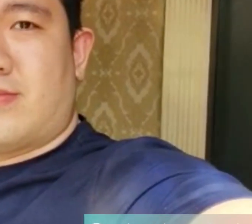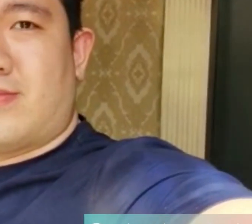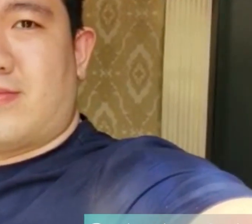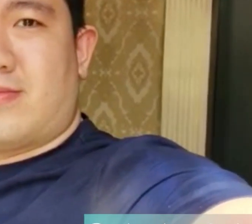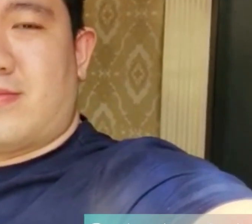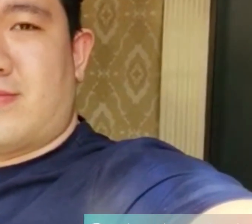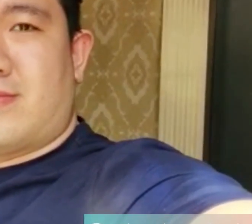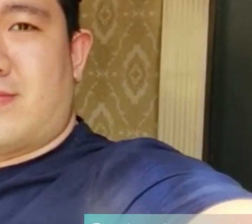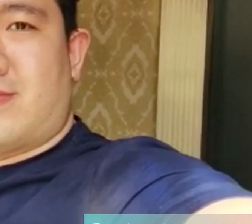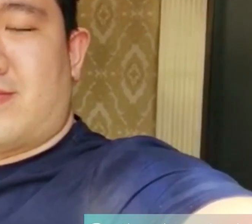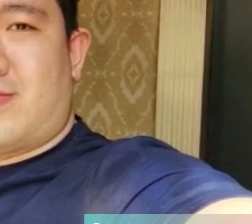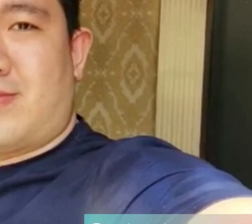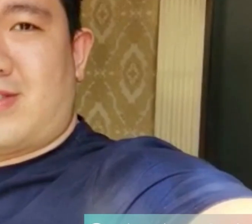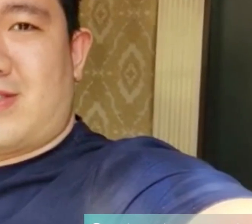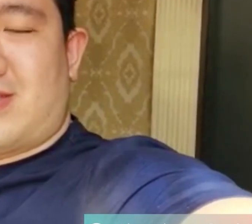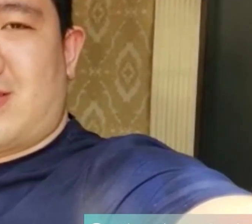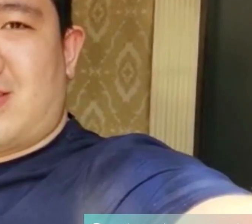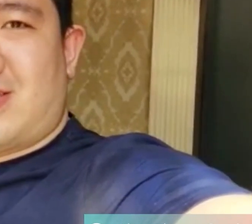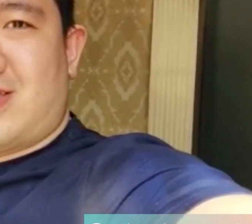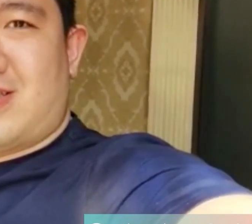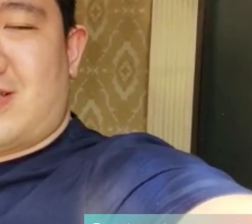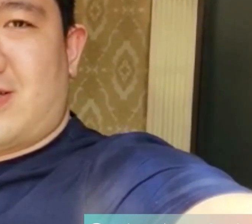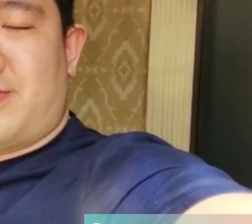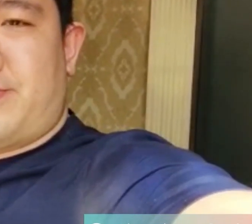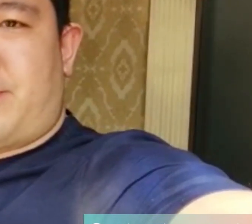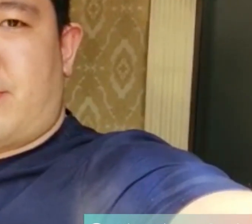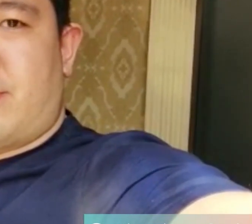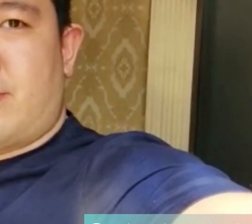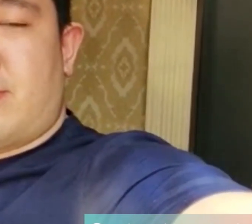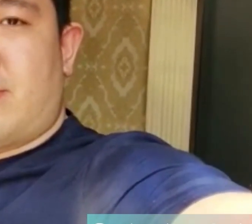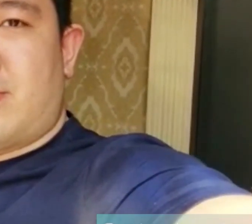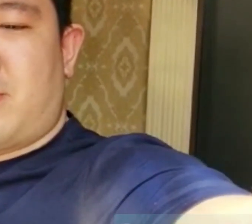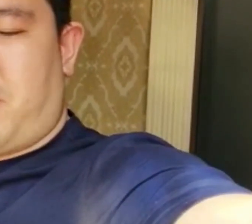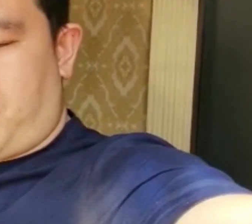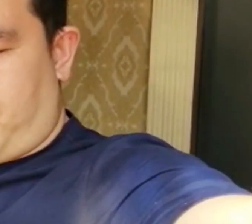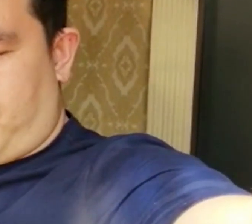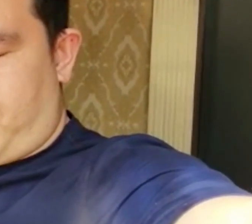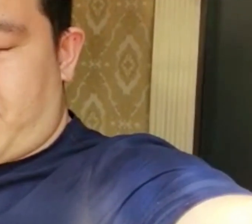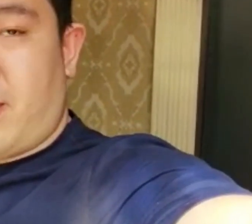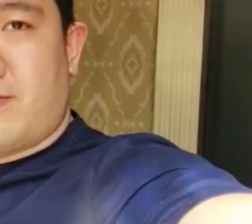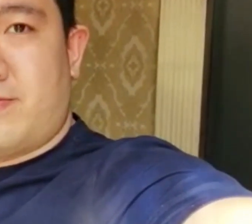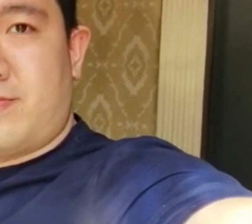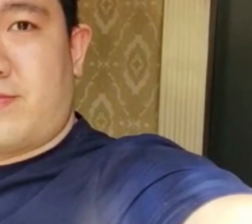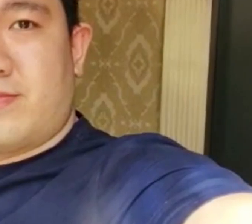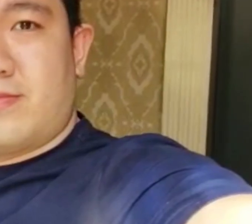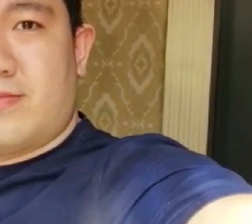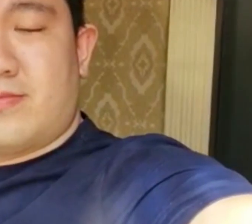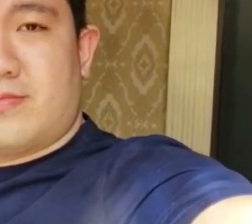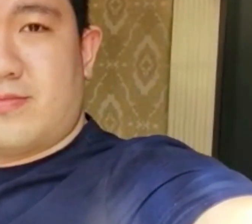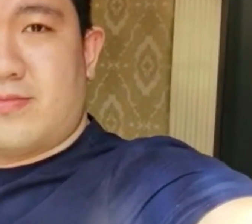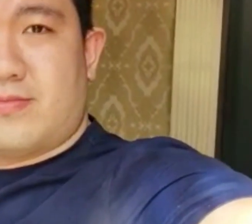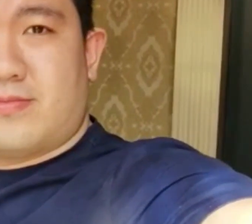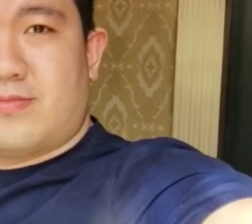Halo semua, nama saya Catherine dan Jeffrey. Kami adalah CGL C243. Alasan kami kenapa kami melayani